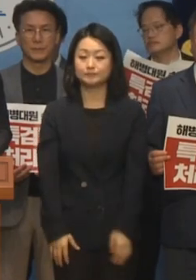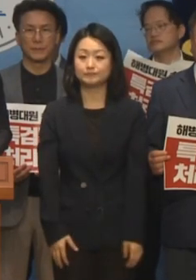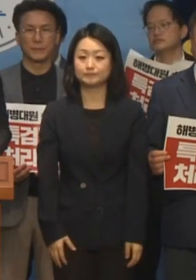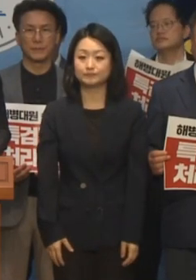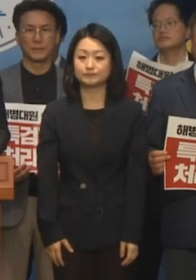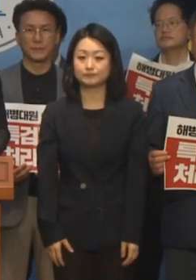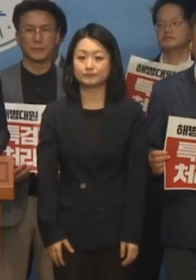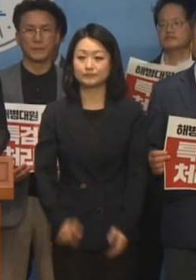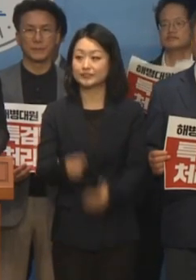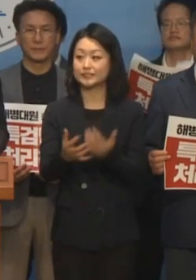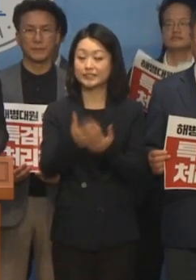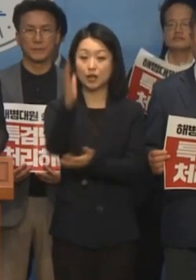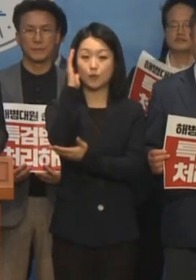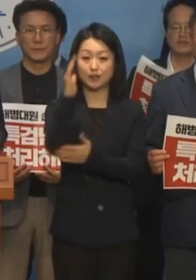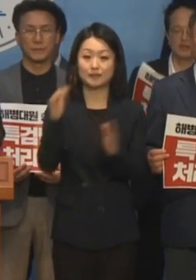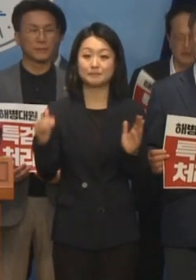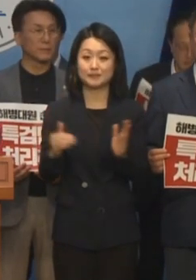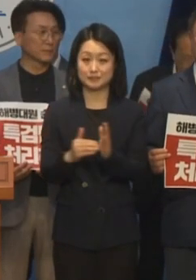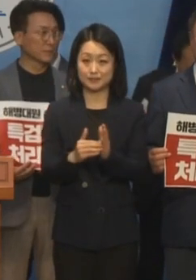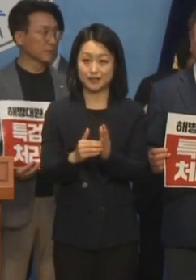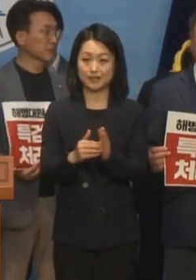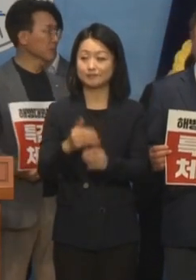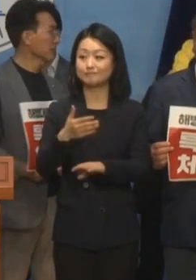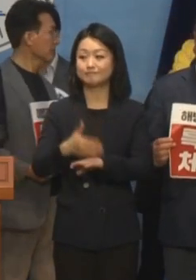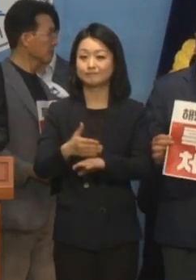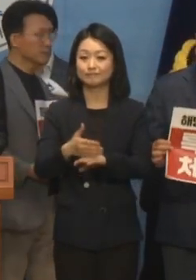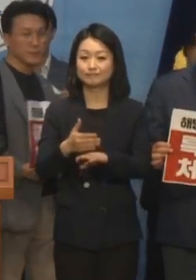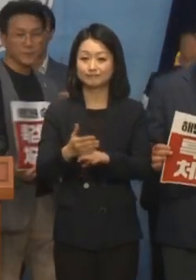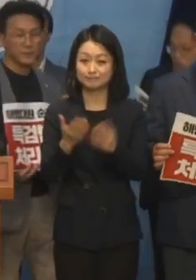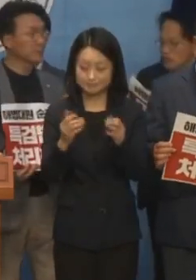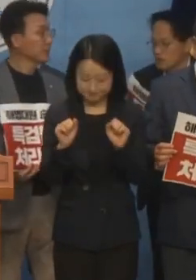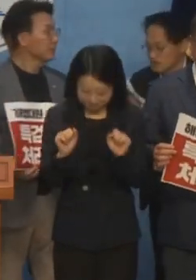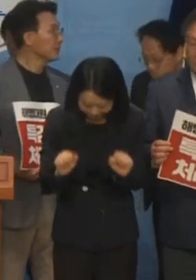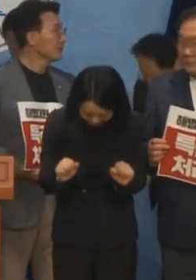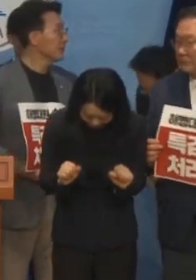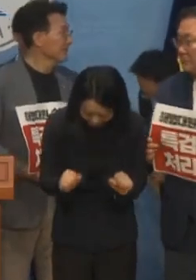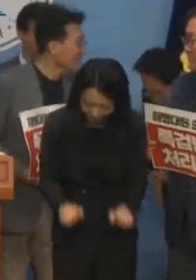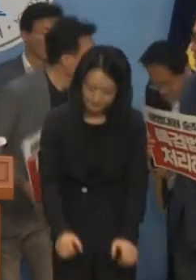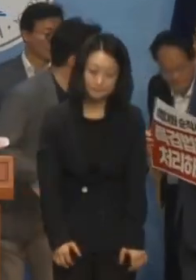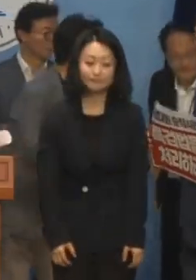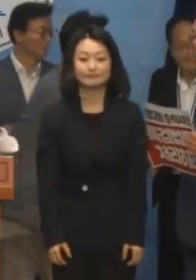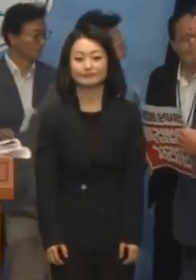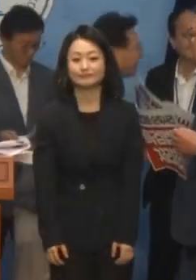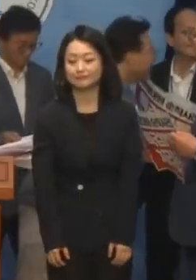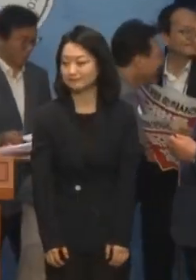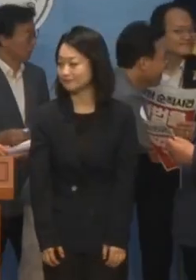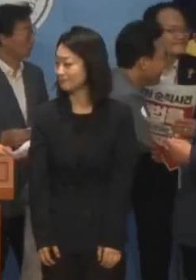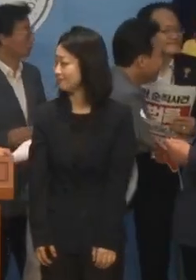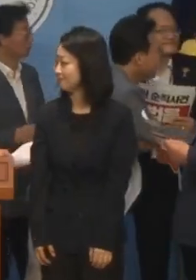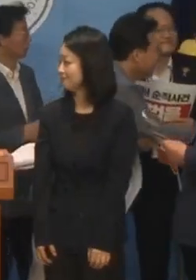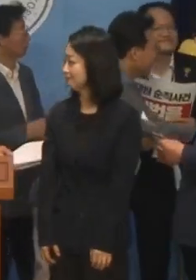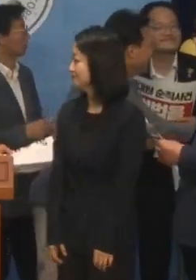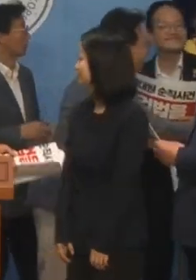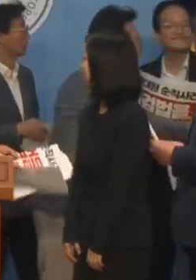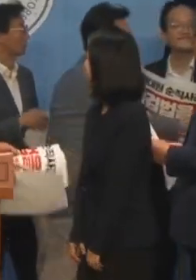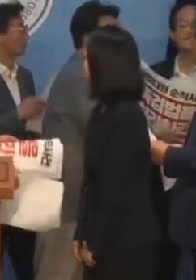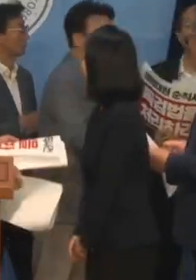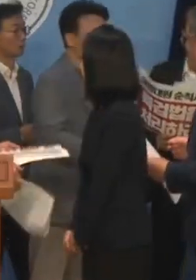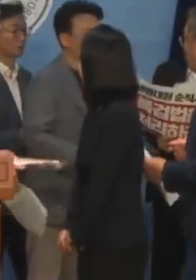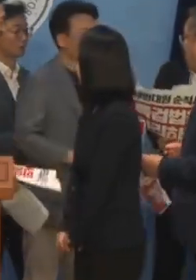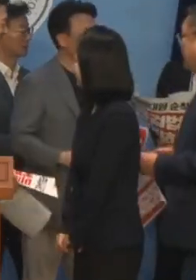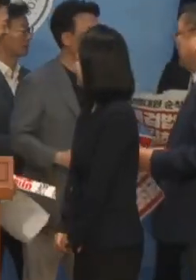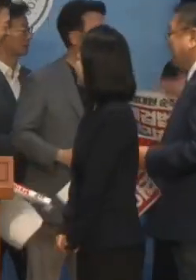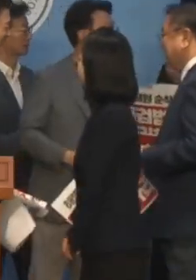이상 기자회견을 마치겠습니다. 감사합니다.